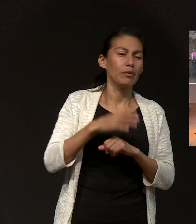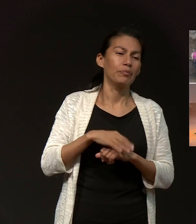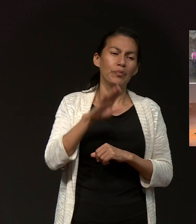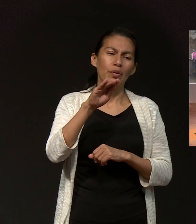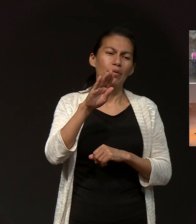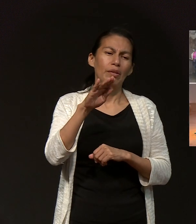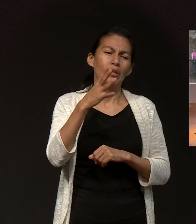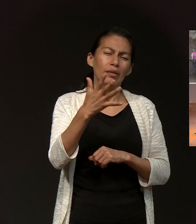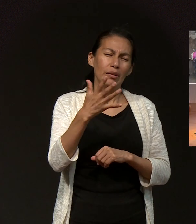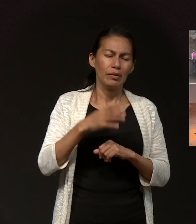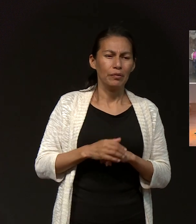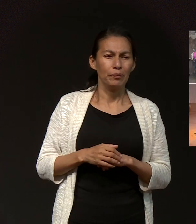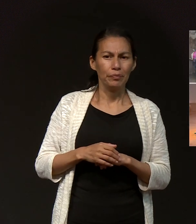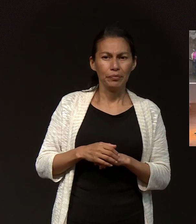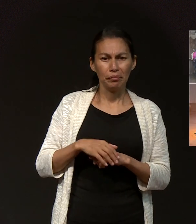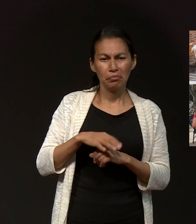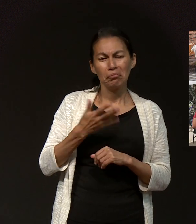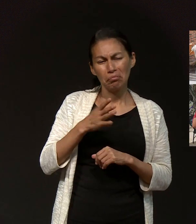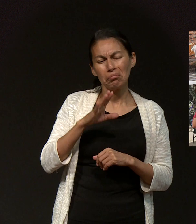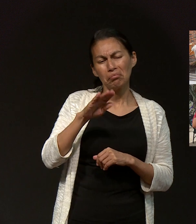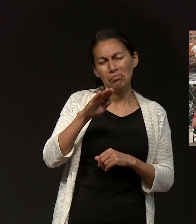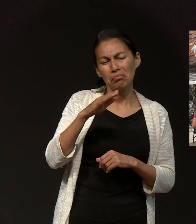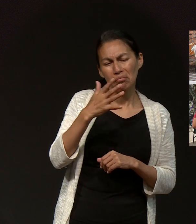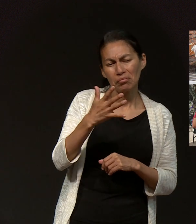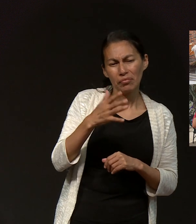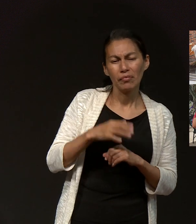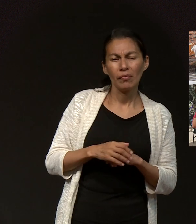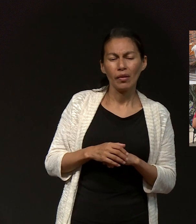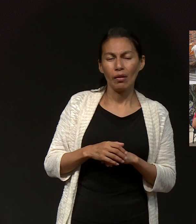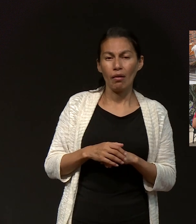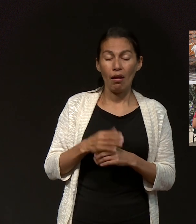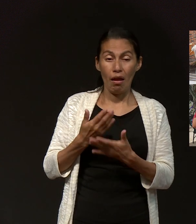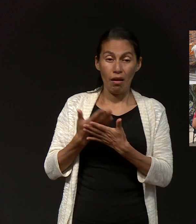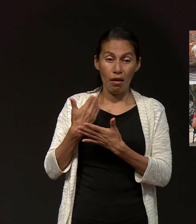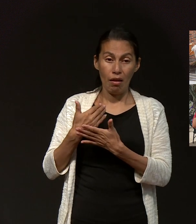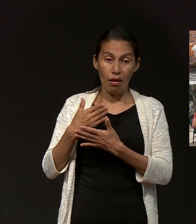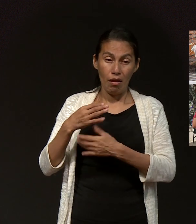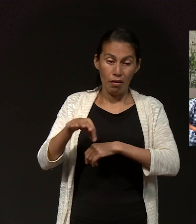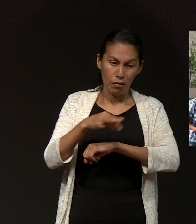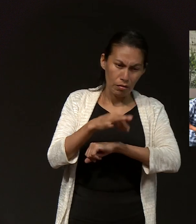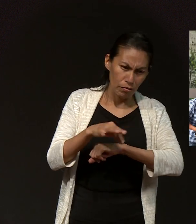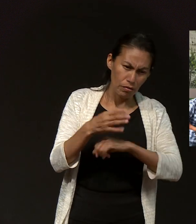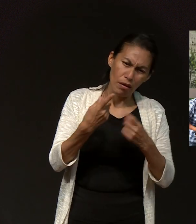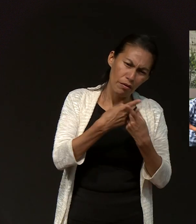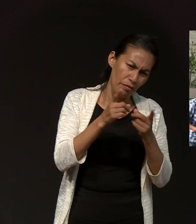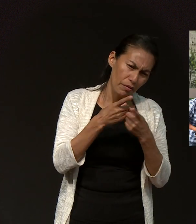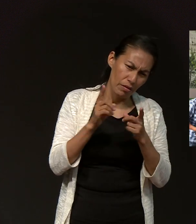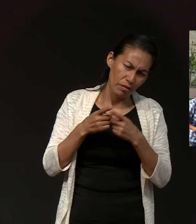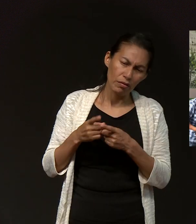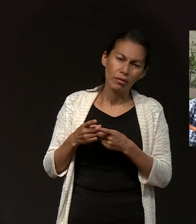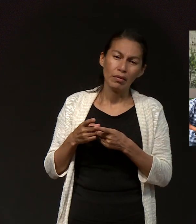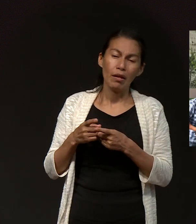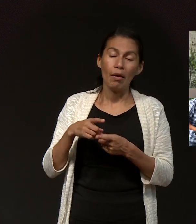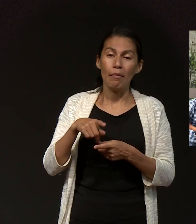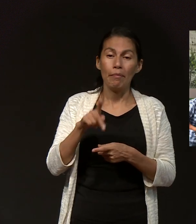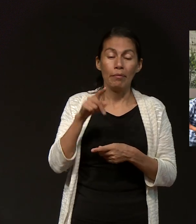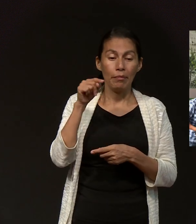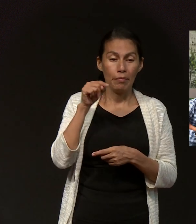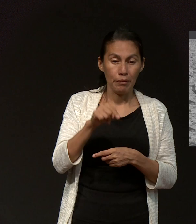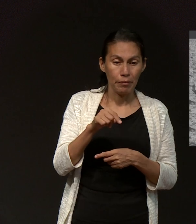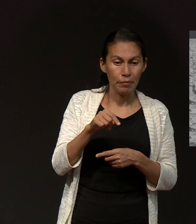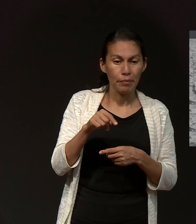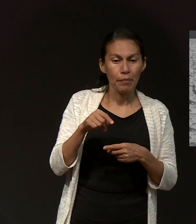95 alumnos. Maravilloso. Con la bendición de Dios. Y este Ministerio de Arquitectura Condición, hay otros laboratorios en